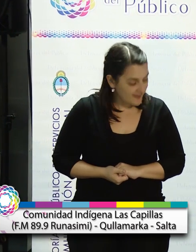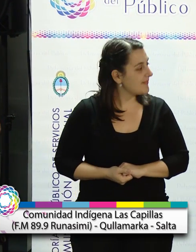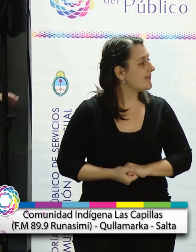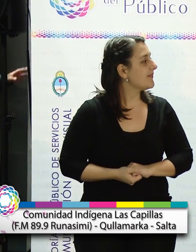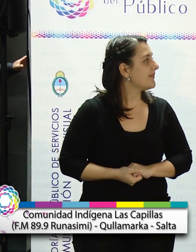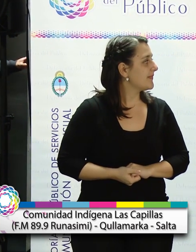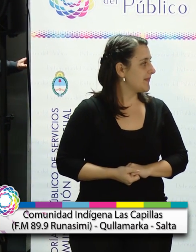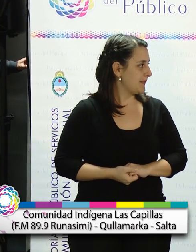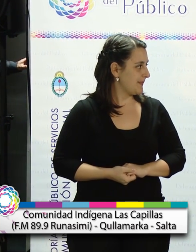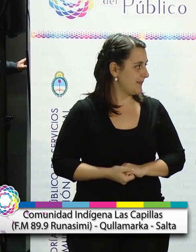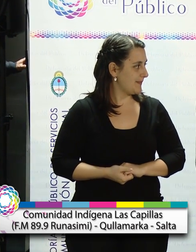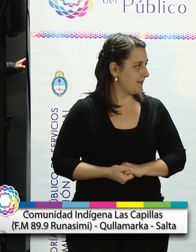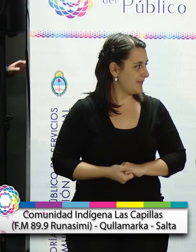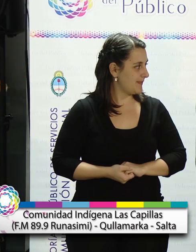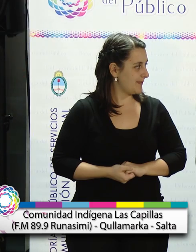Gracias.